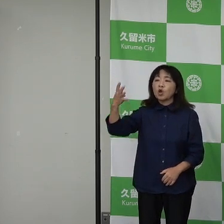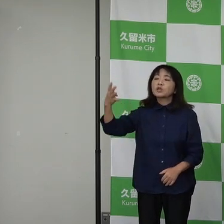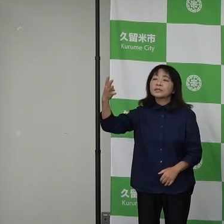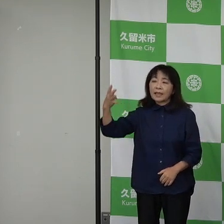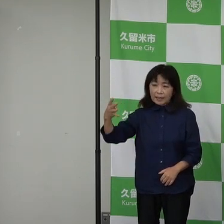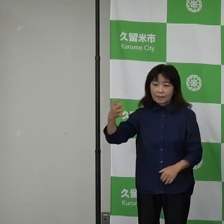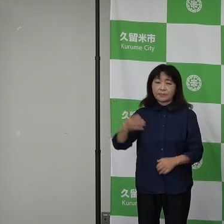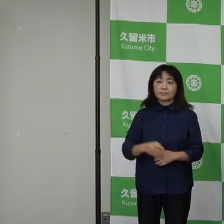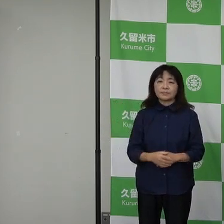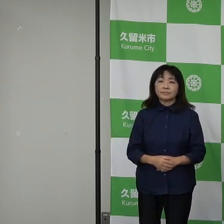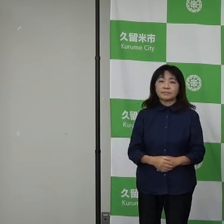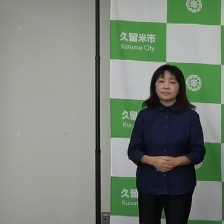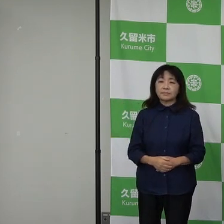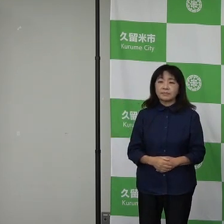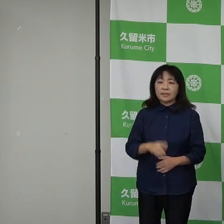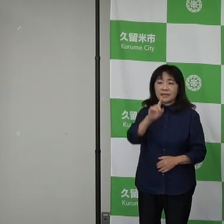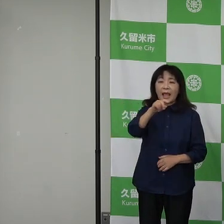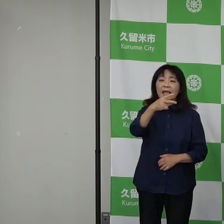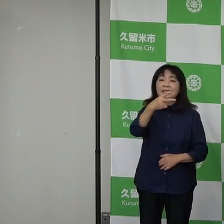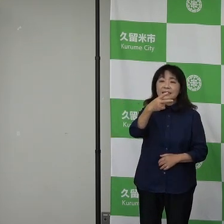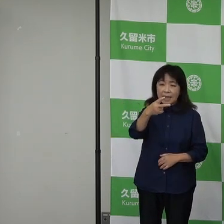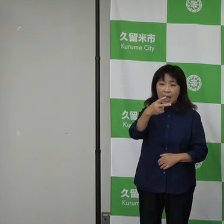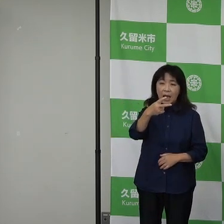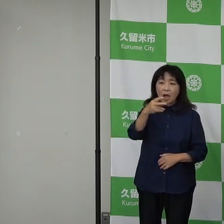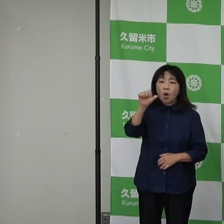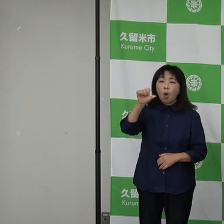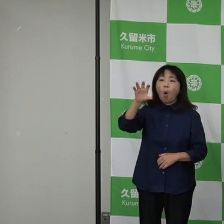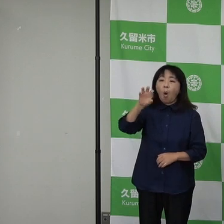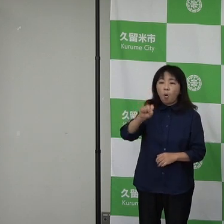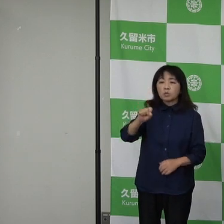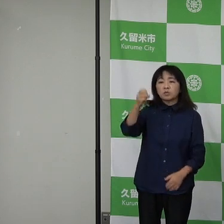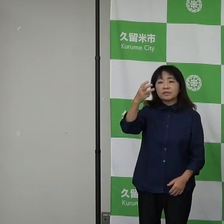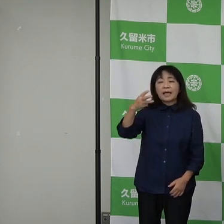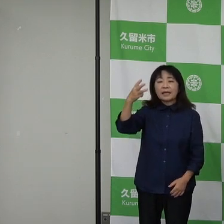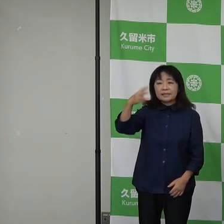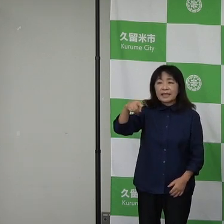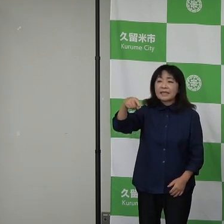31億8081万4000円、第2号が